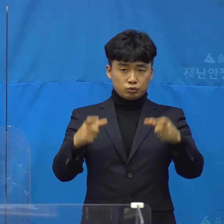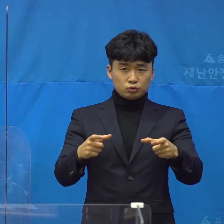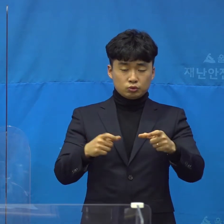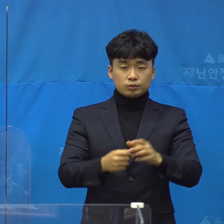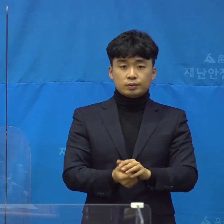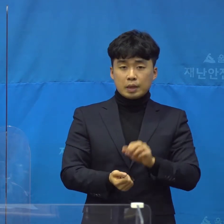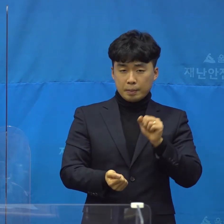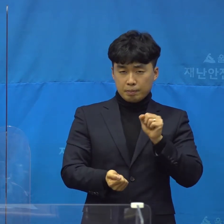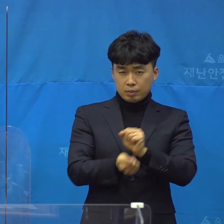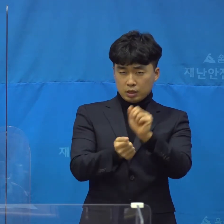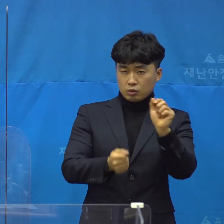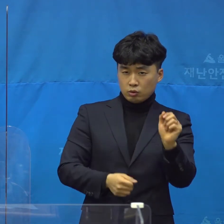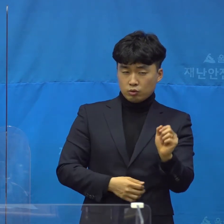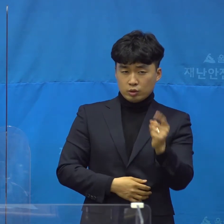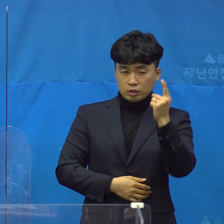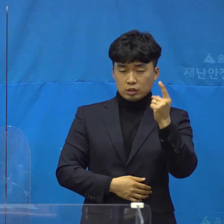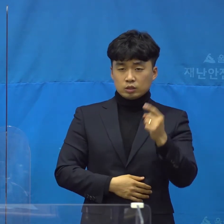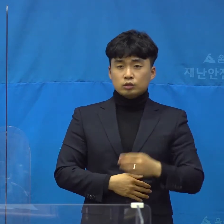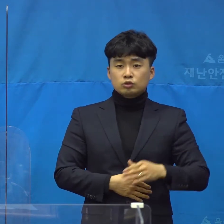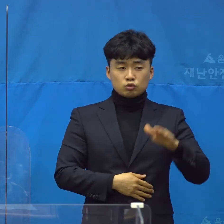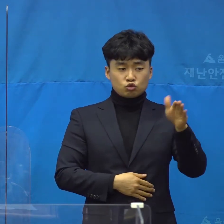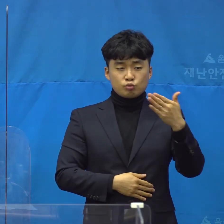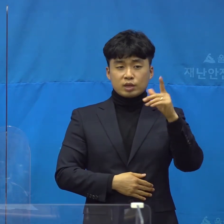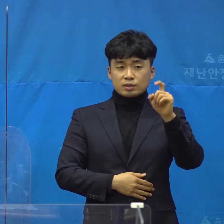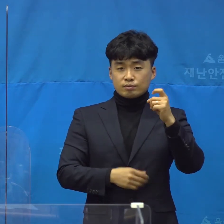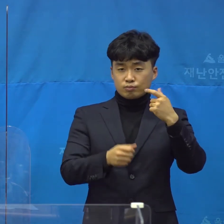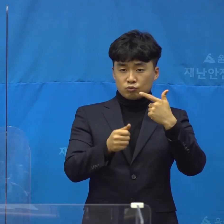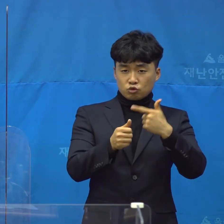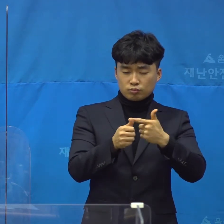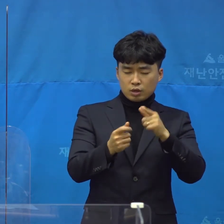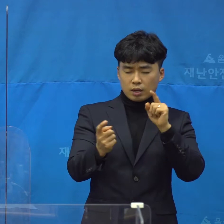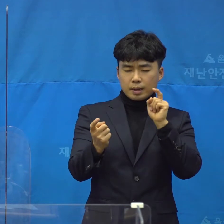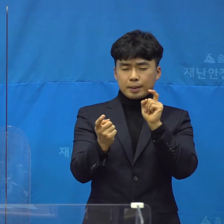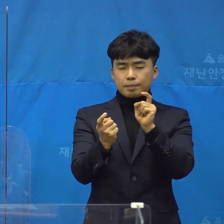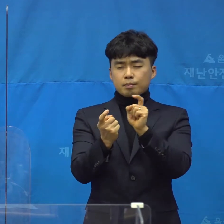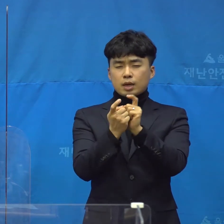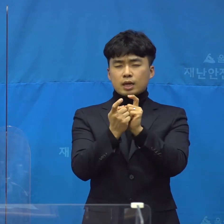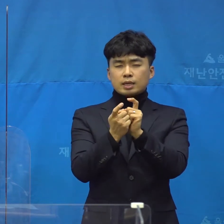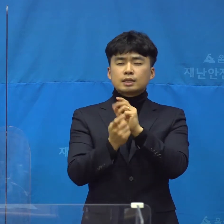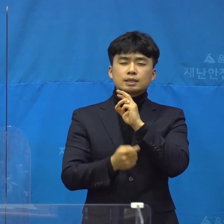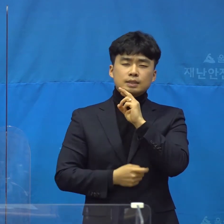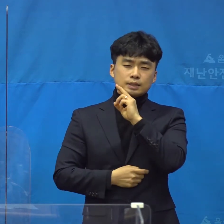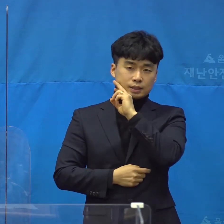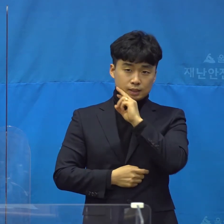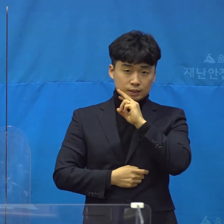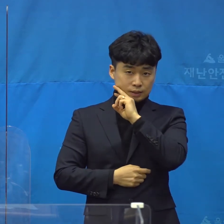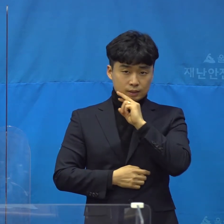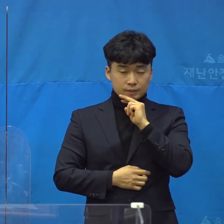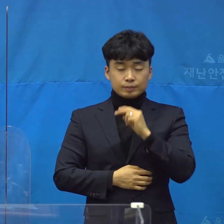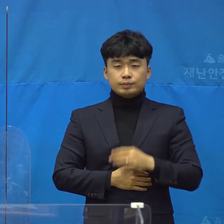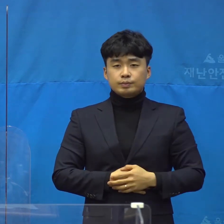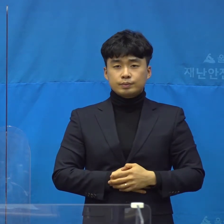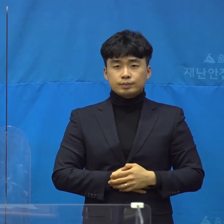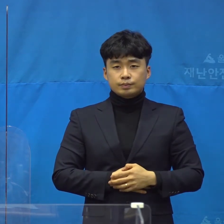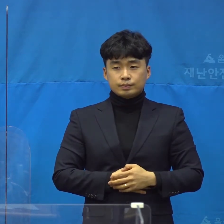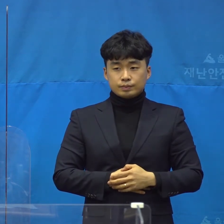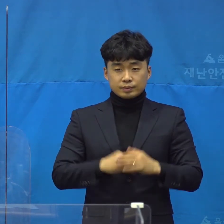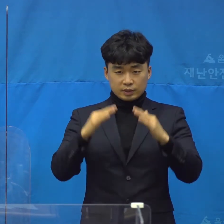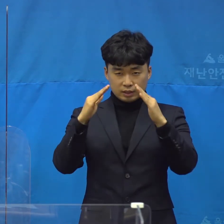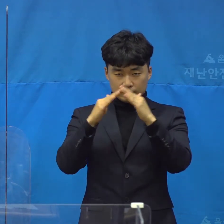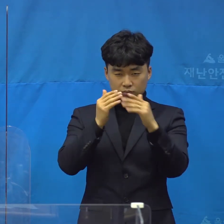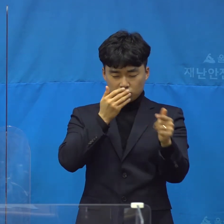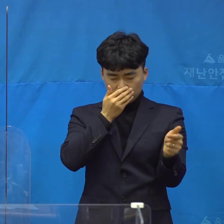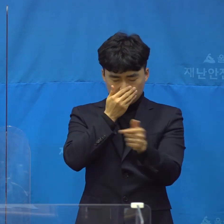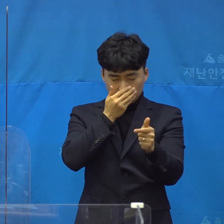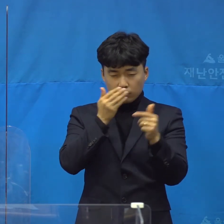발생 경위는 916번 확진자와 접촉으로 추정이 되고 있습니다. 거주시 소독을